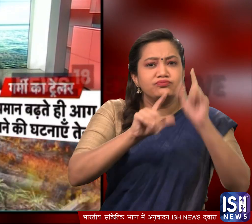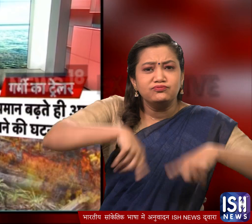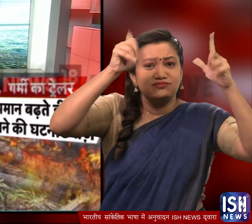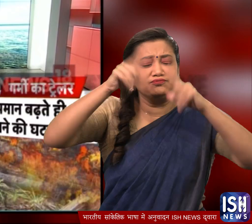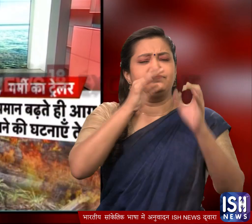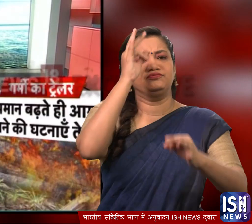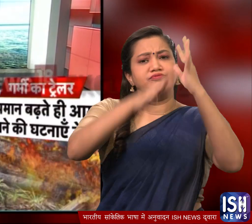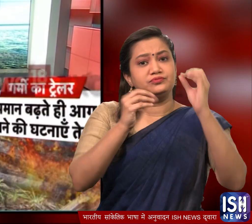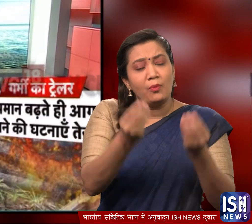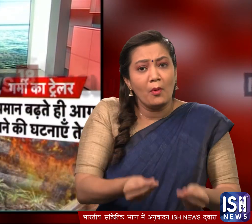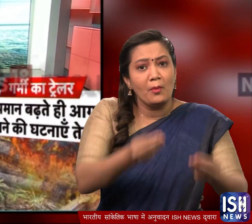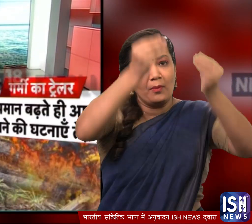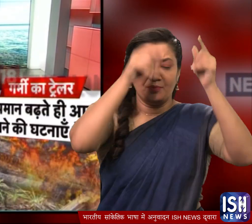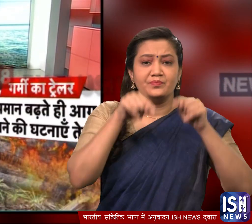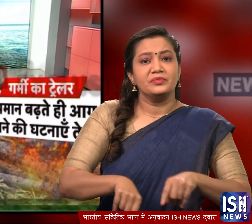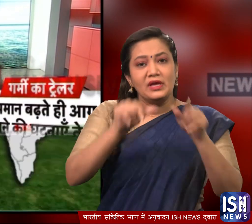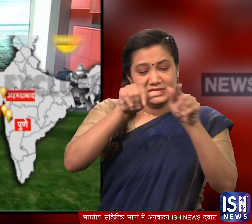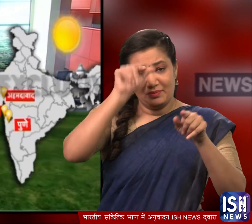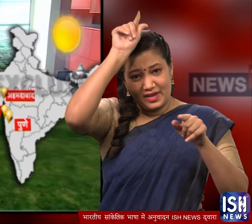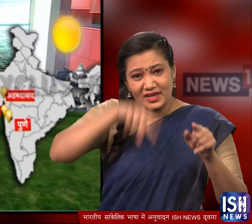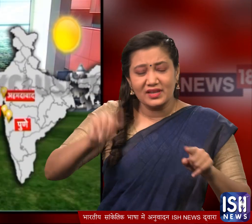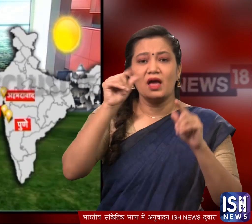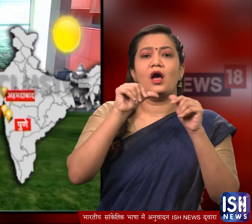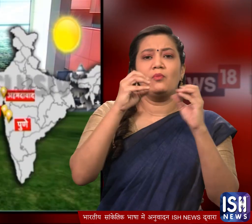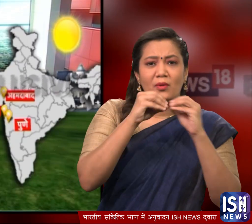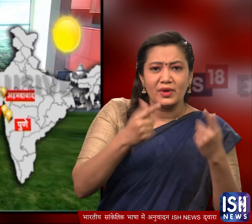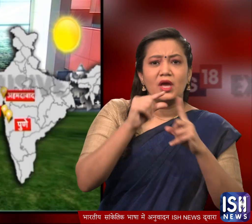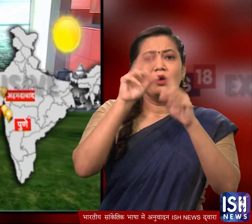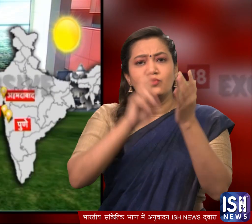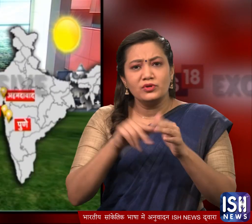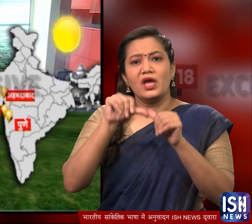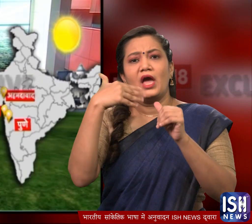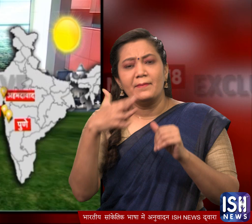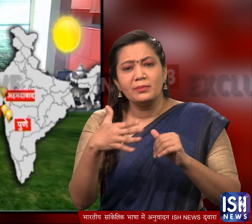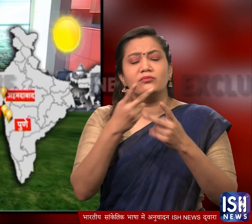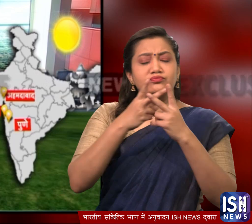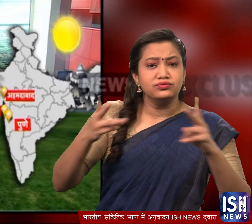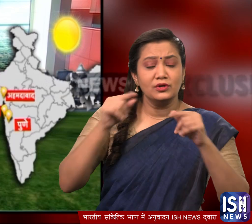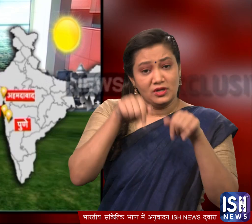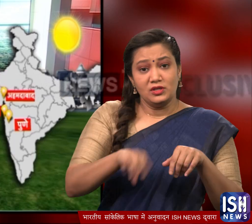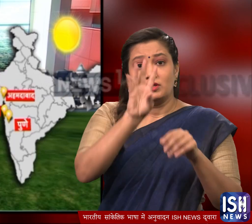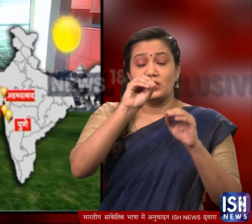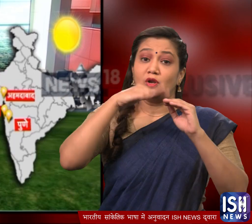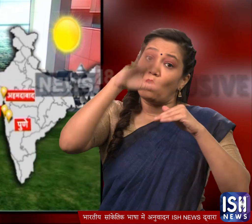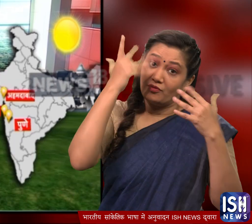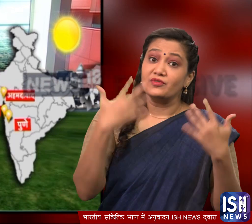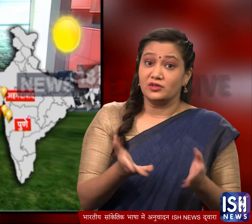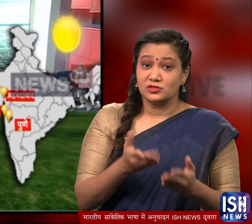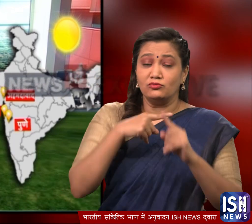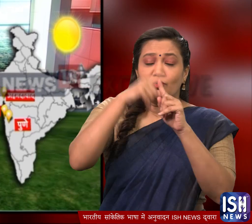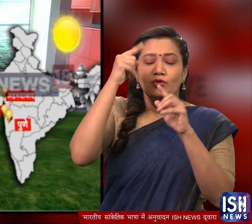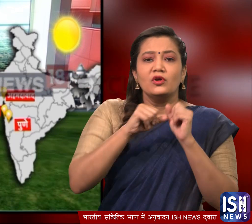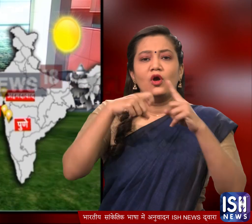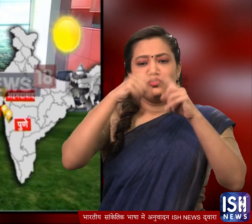लगने की घटनाएं तेज हो जाती हैं। भारत में आज मुंबई, पुणे, अहमदाबाद जैसे शहरों में तापमान 30 डिग्री के पार चला